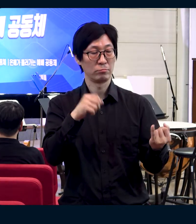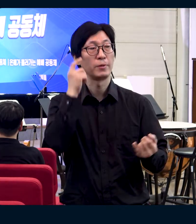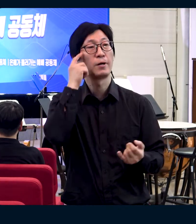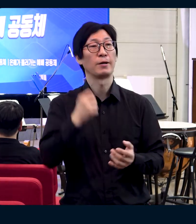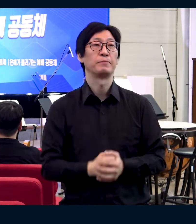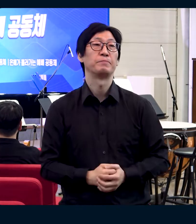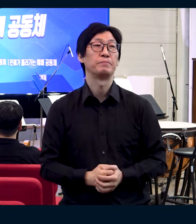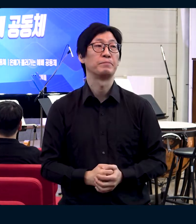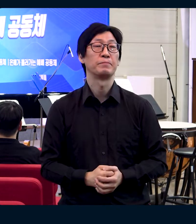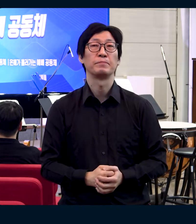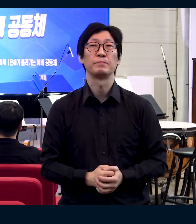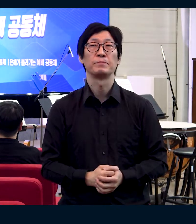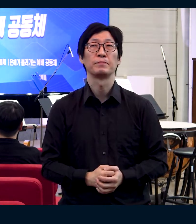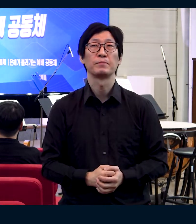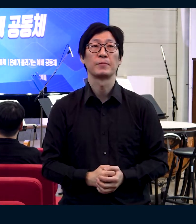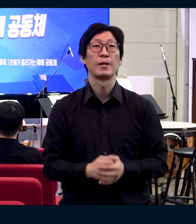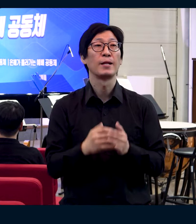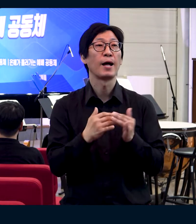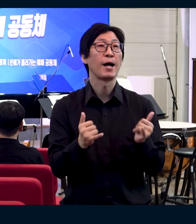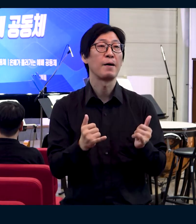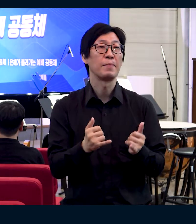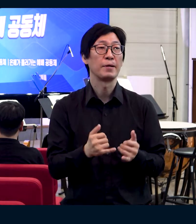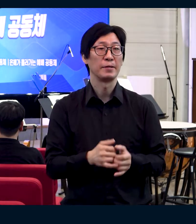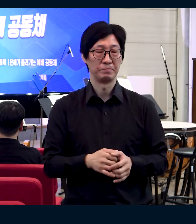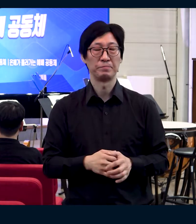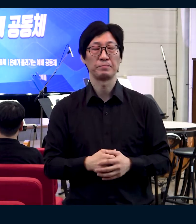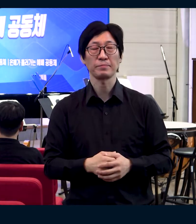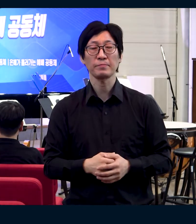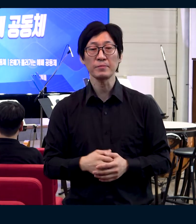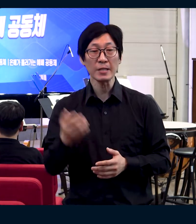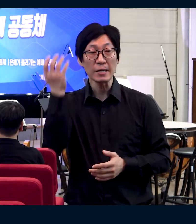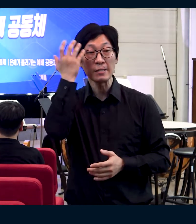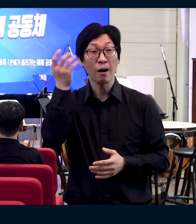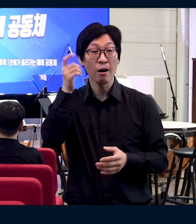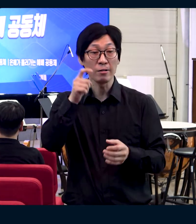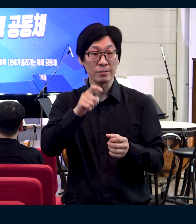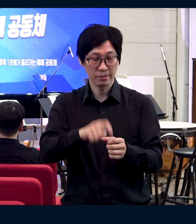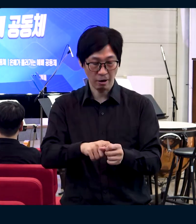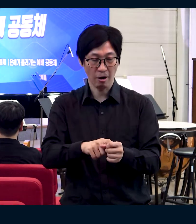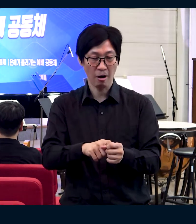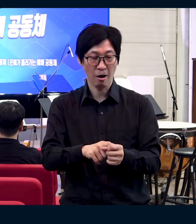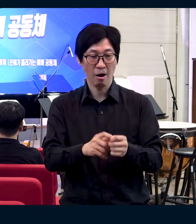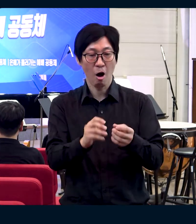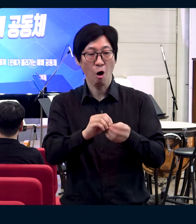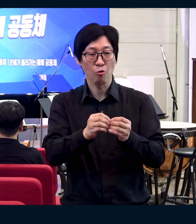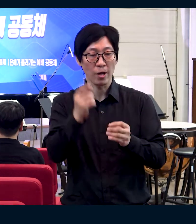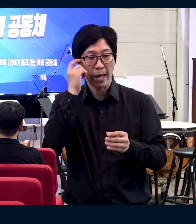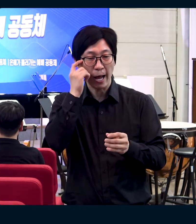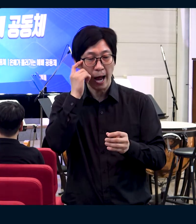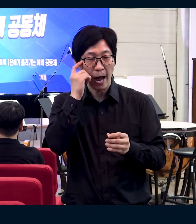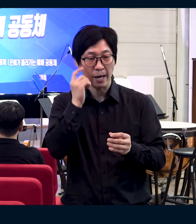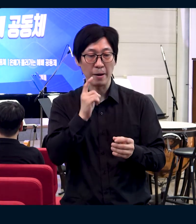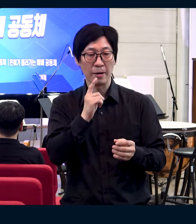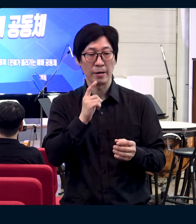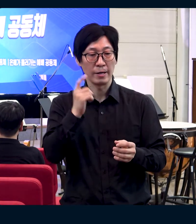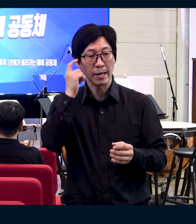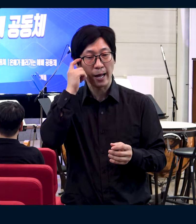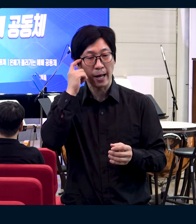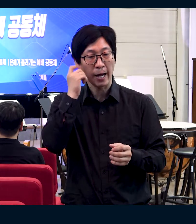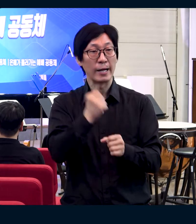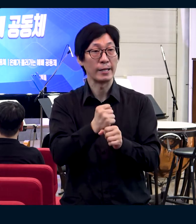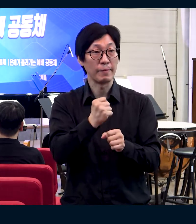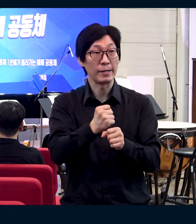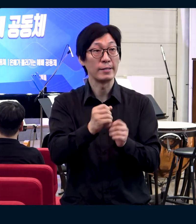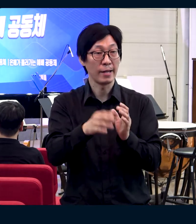들으니라. 참 인간이 교활한 건 뭐냐면요, 이 영적 편법을 쓰면서 나름 그럴듯한 구실을